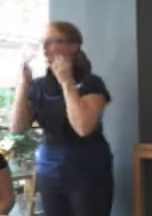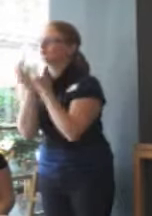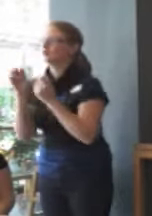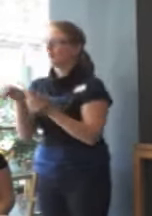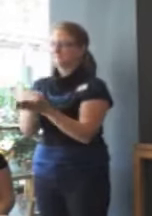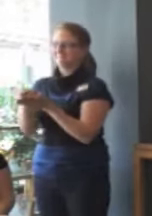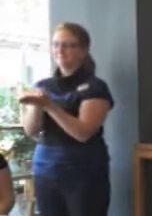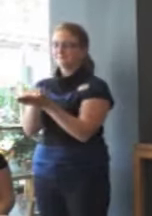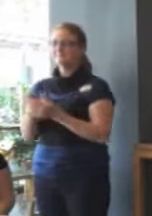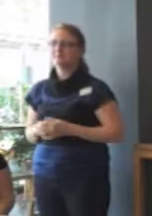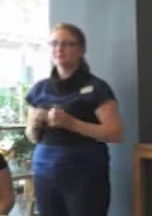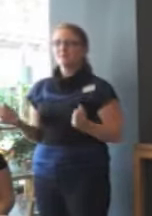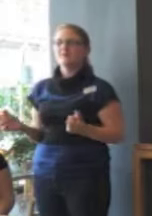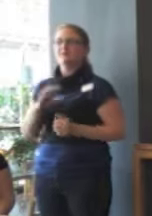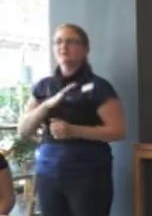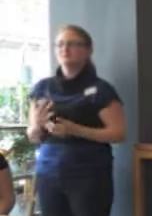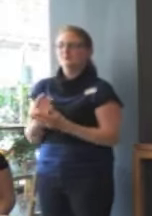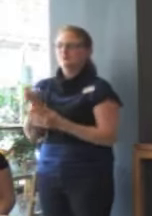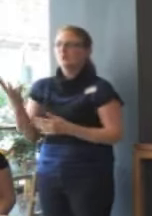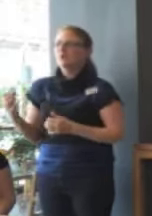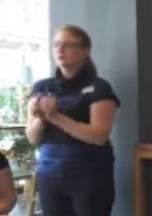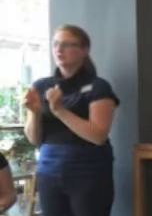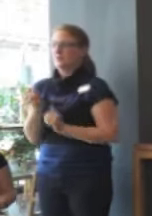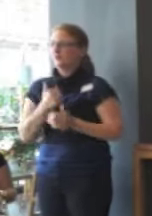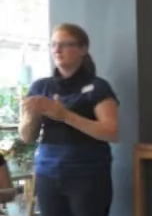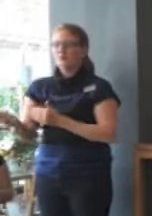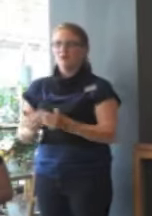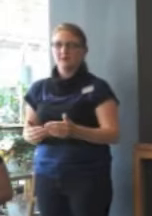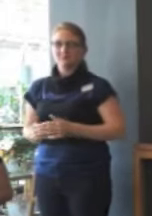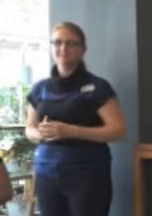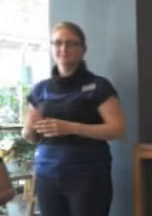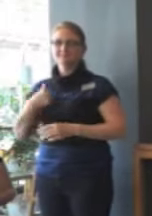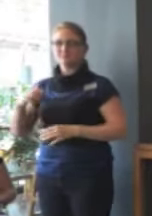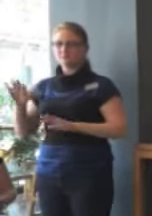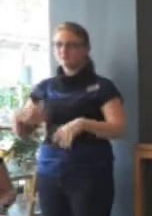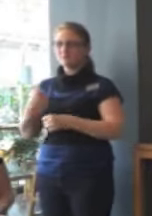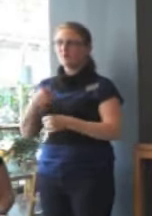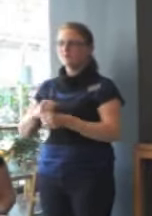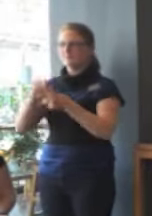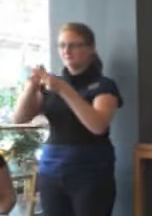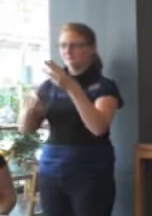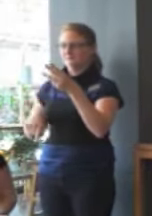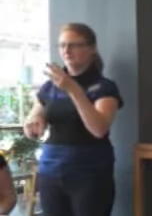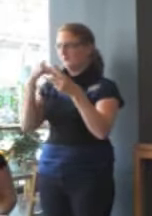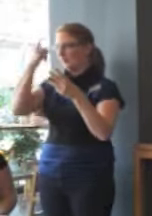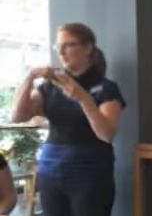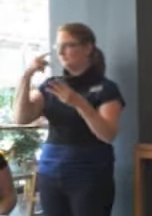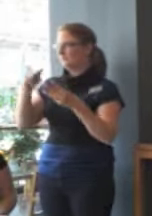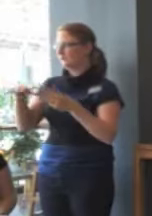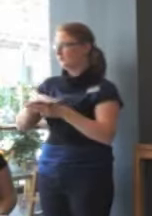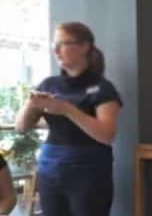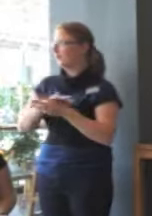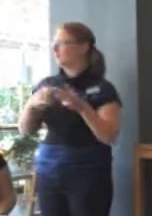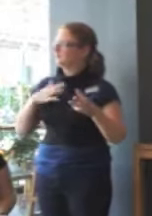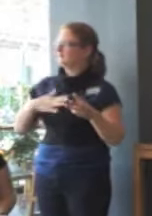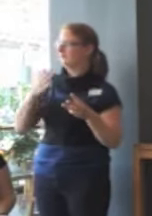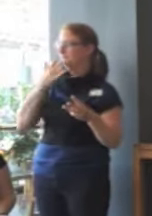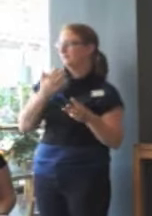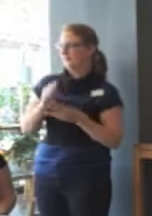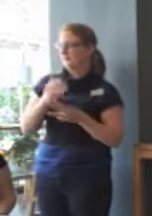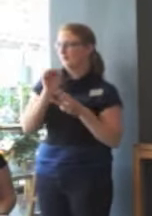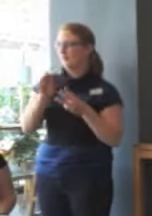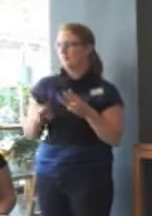några saker vi behöver göra, tycker jag. Och det, jag har jobbat egentligen med tre huvudområden som jag tänkte snabbt bara säga någonting om. Det ena